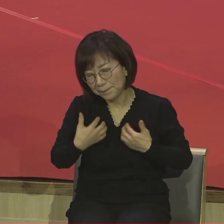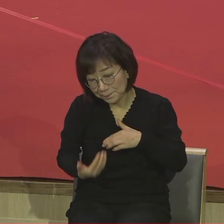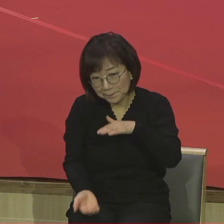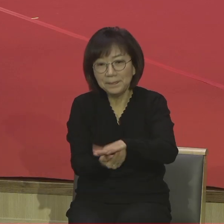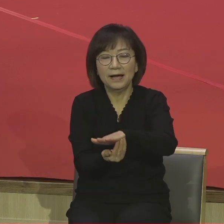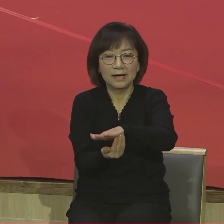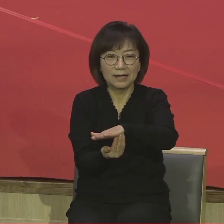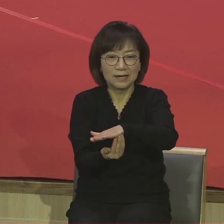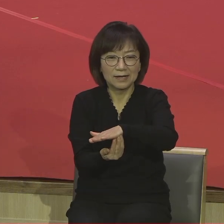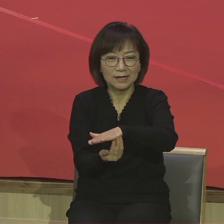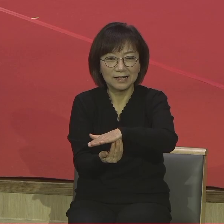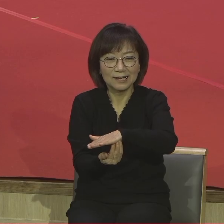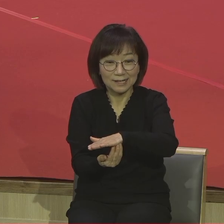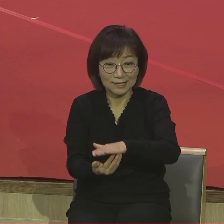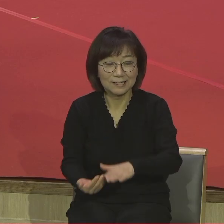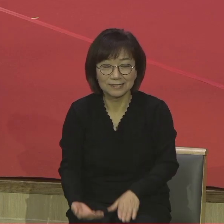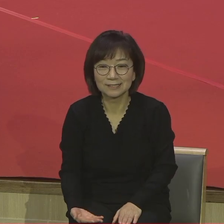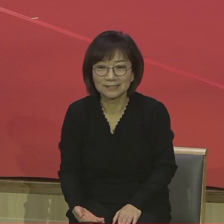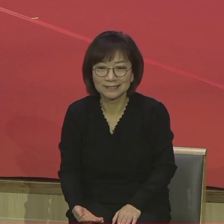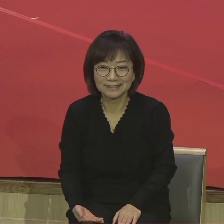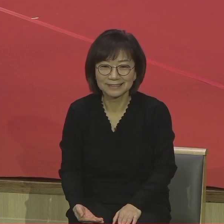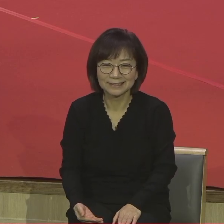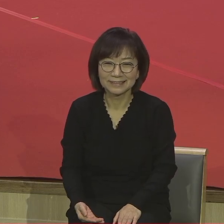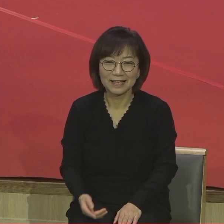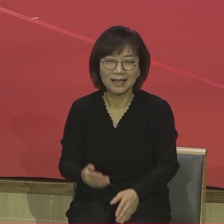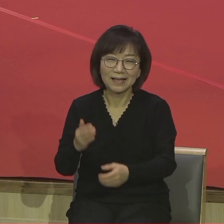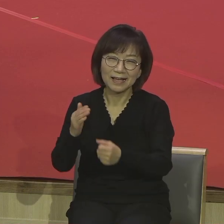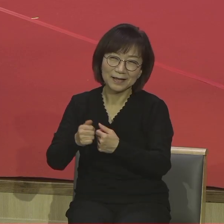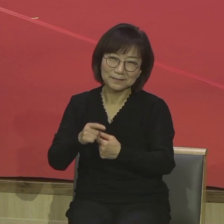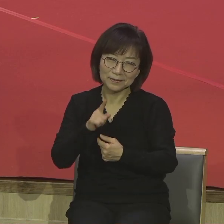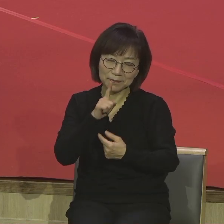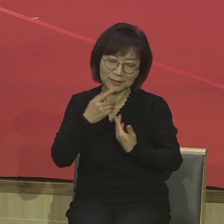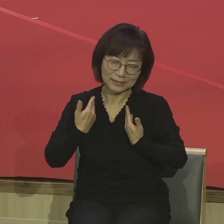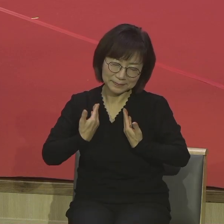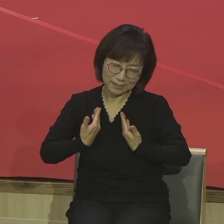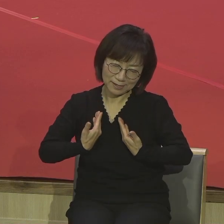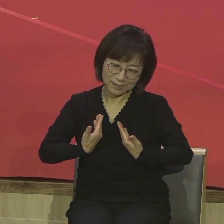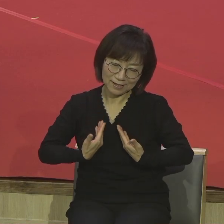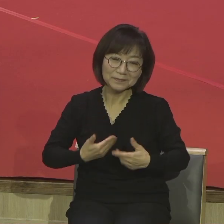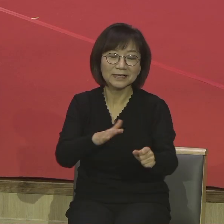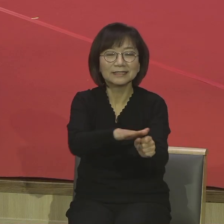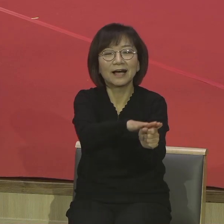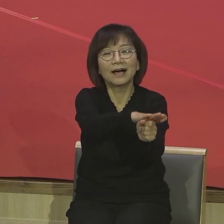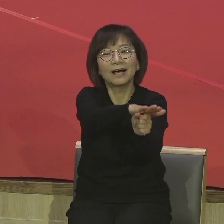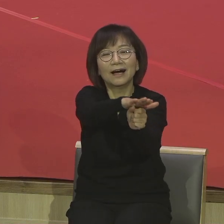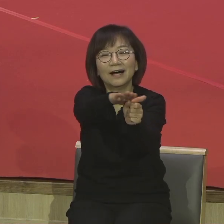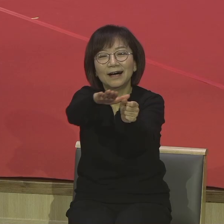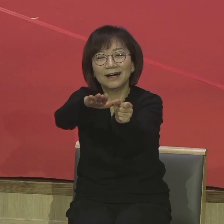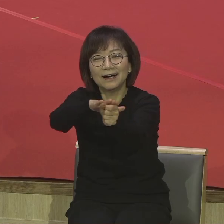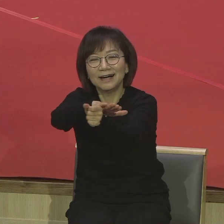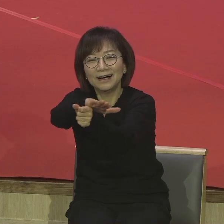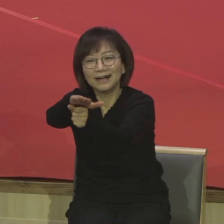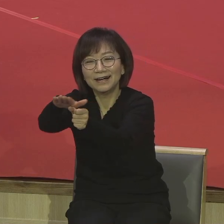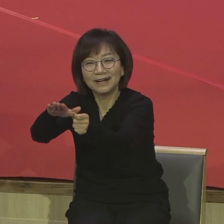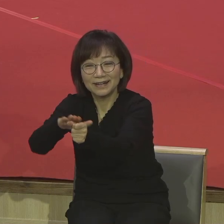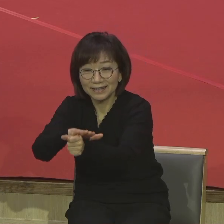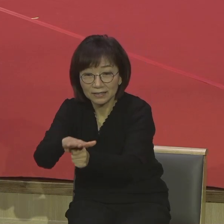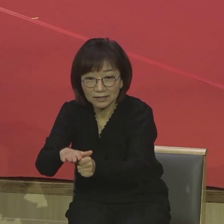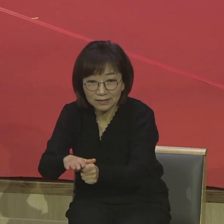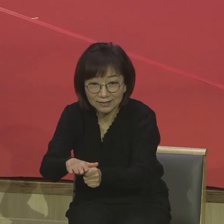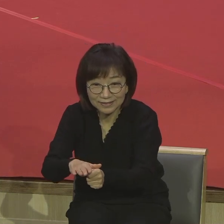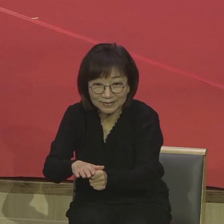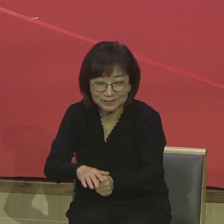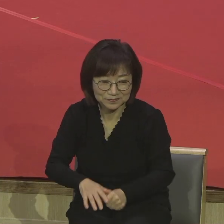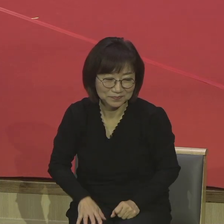기뻐하신다. 그리고 뭐요? 잠잠히 사랑하신다 그랬어요. 잠잠히 사랑하신다. 이 표현은